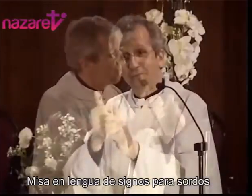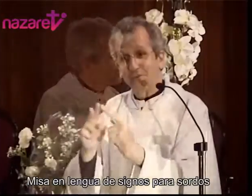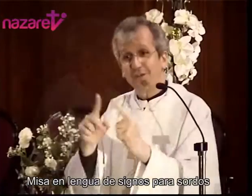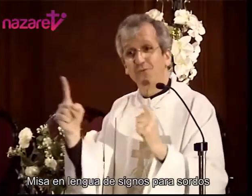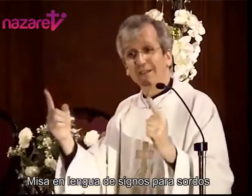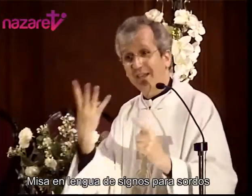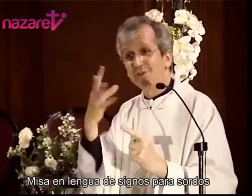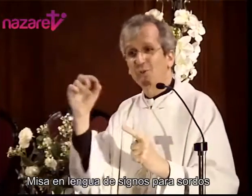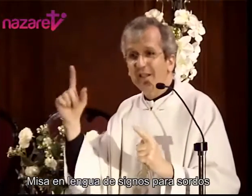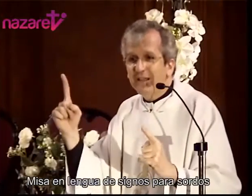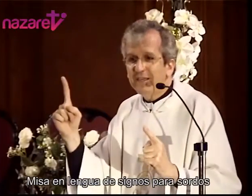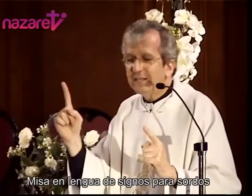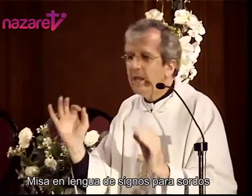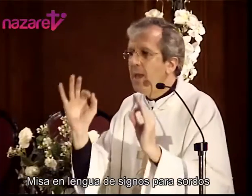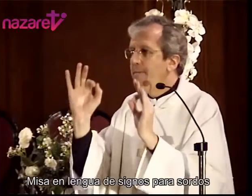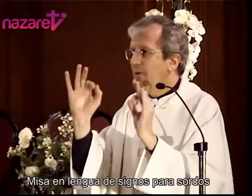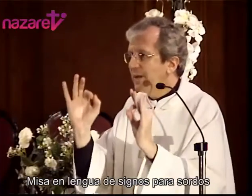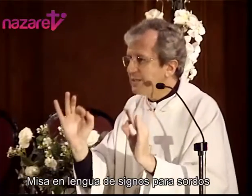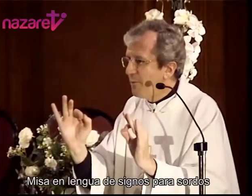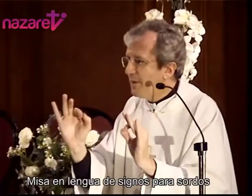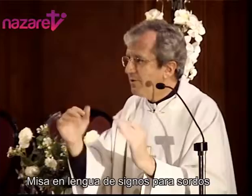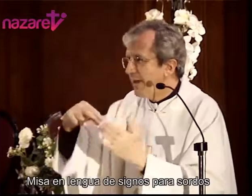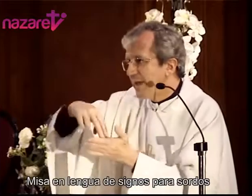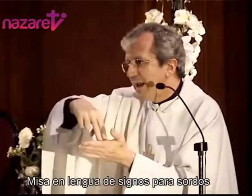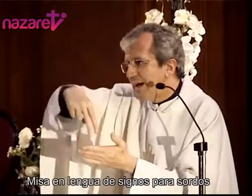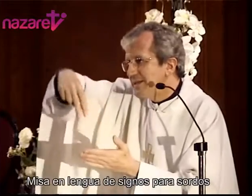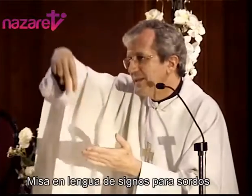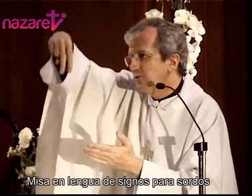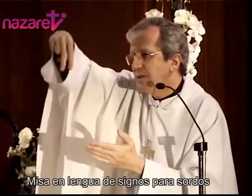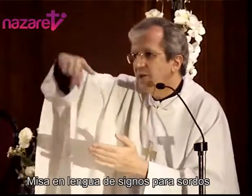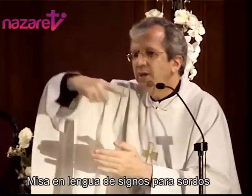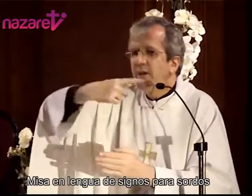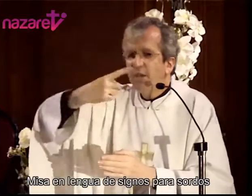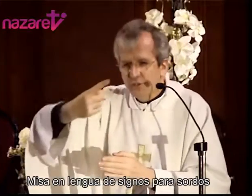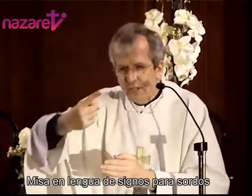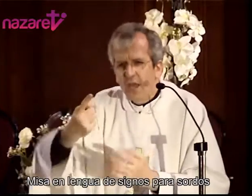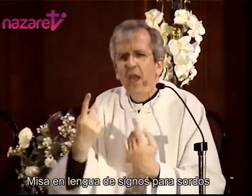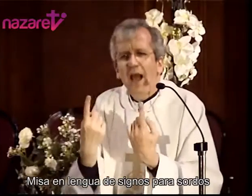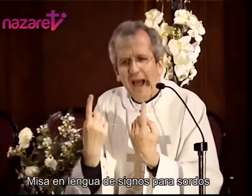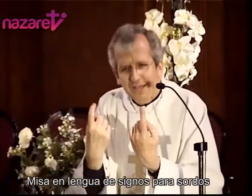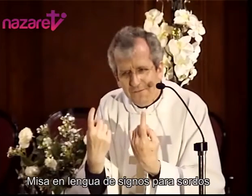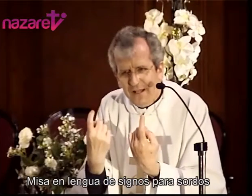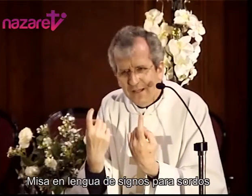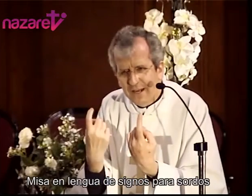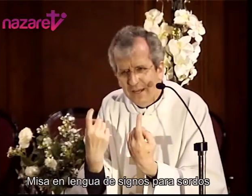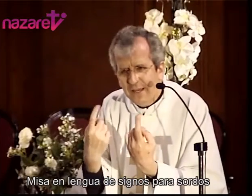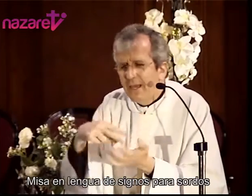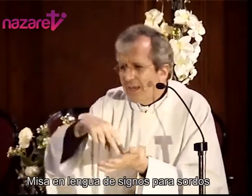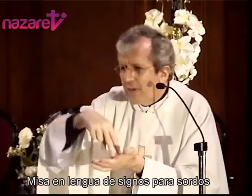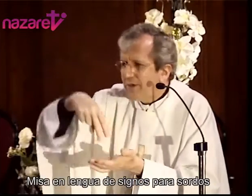apóstoles durante aquellos 40 días, pero llega ese momento en que Él asciende a los cielos y nos dice, hace falta que yo